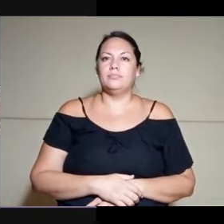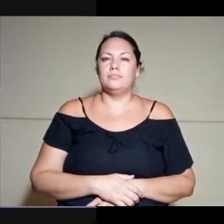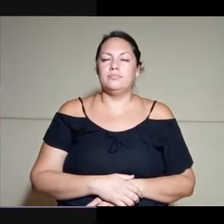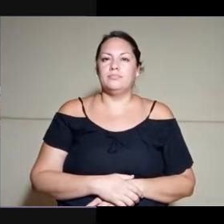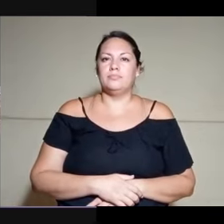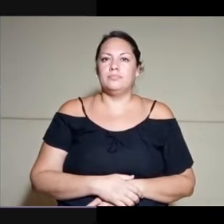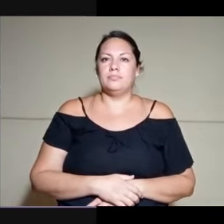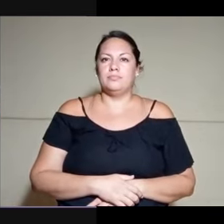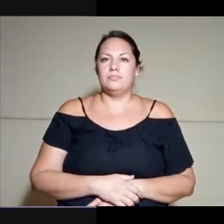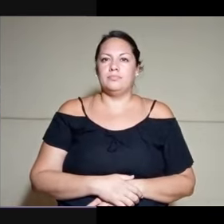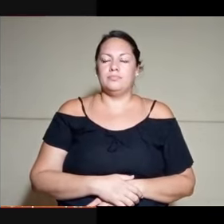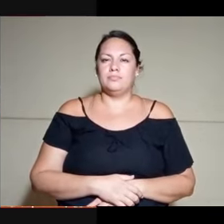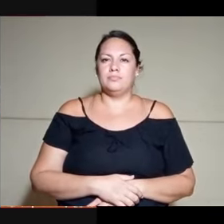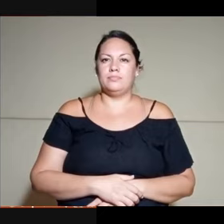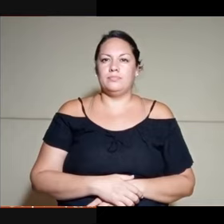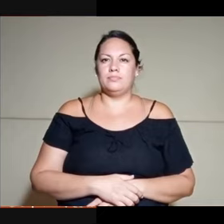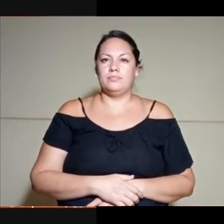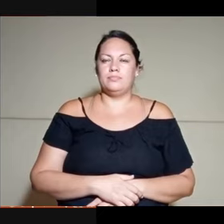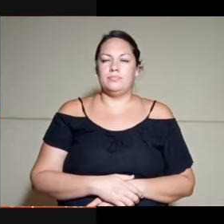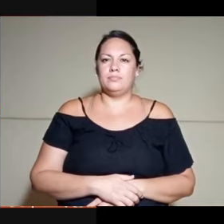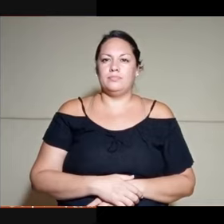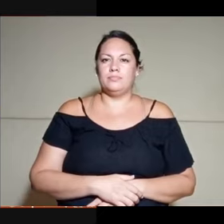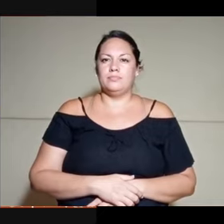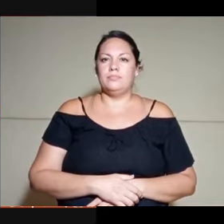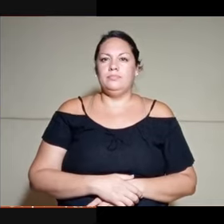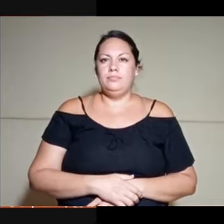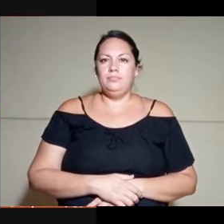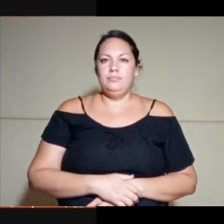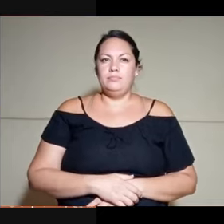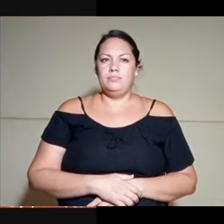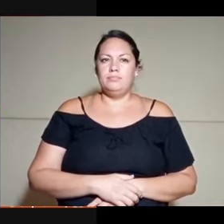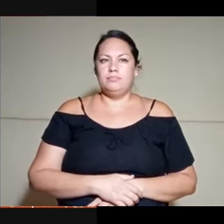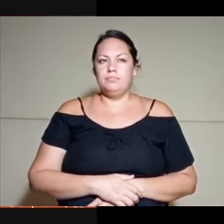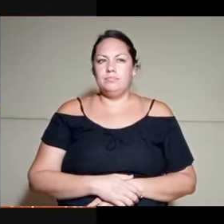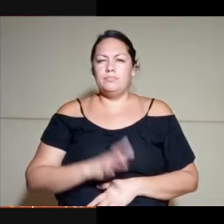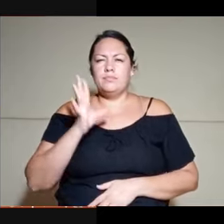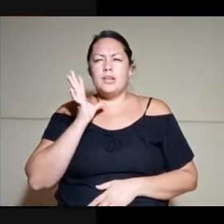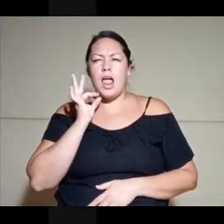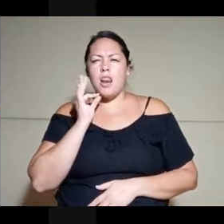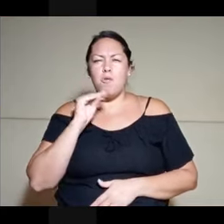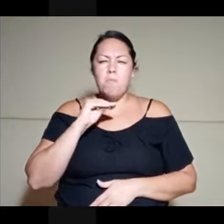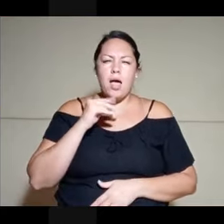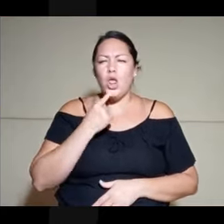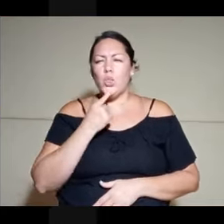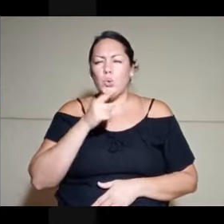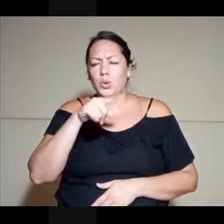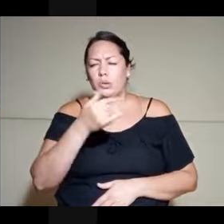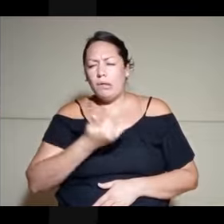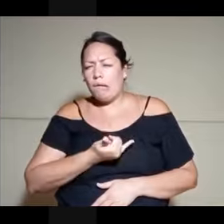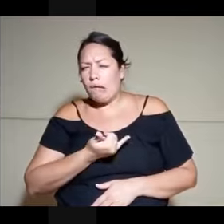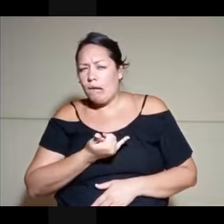Sí, profe. Sí, profe. Bueno, ¿Alguna duda?